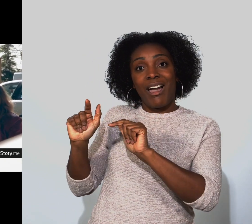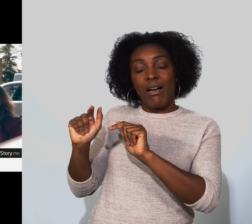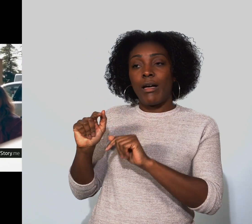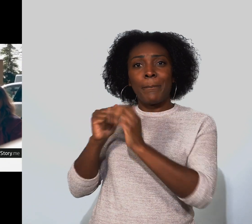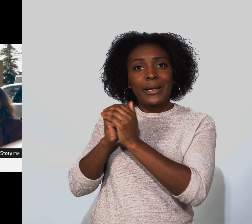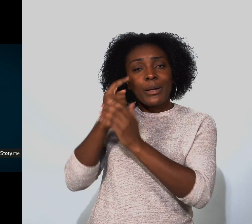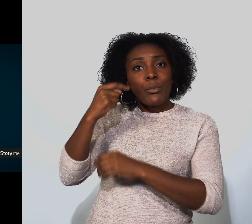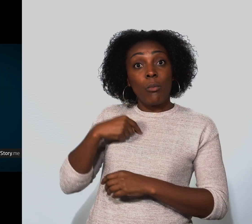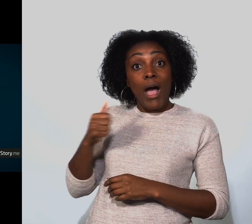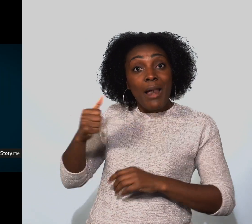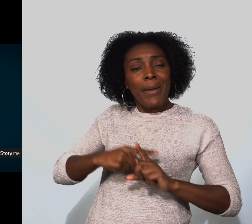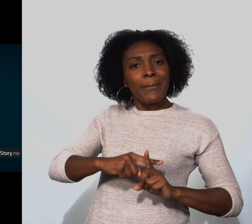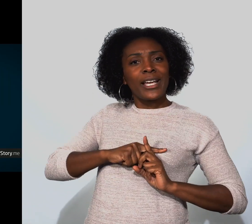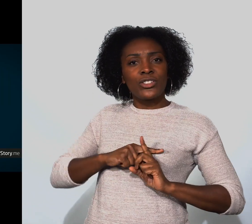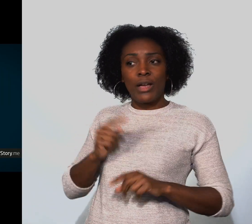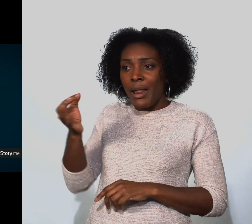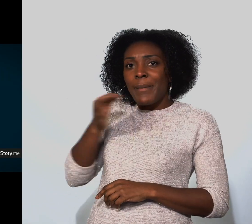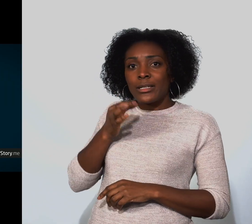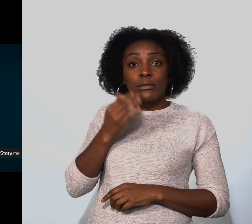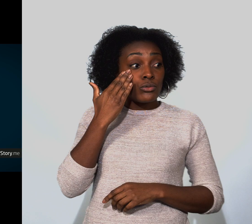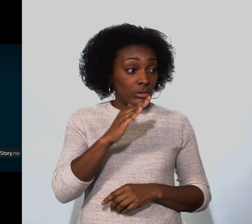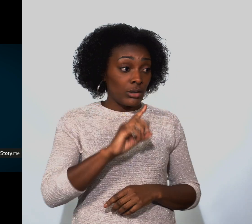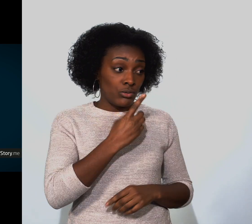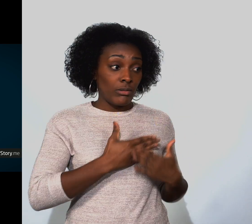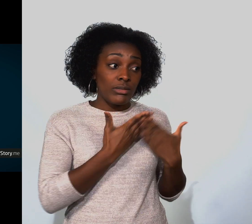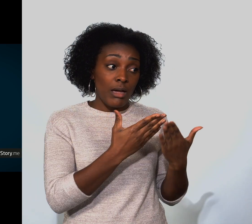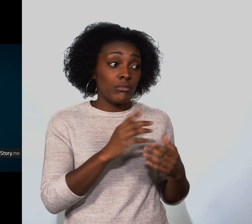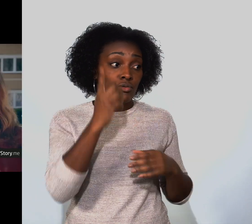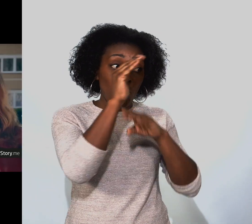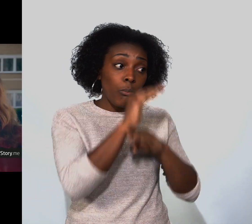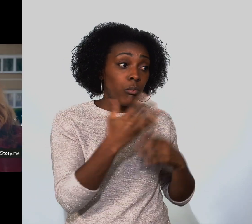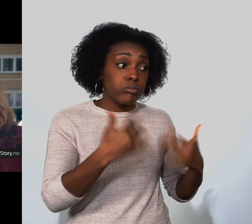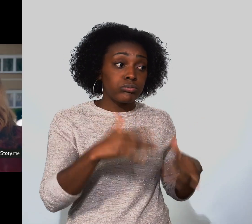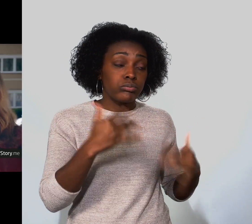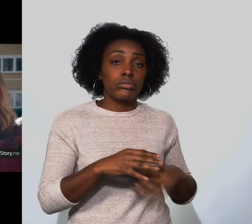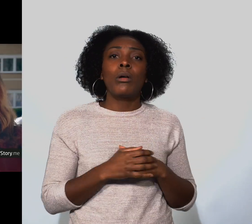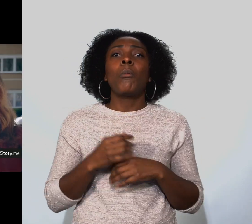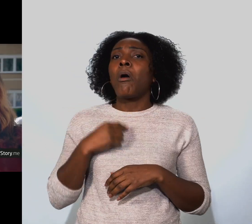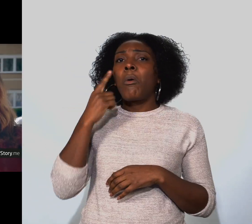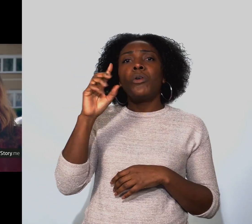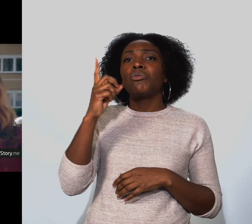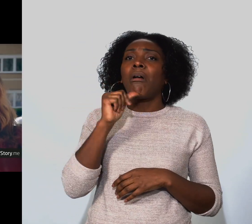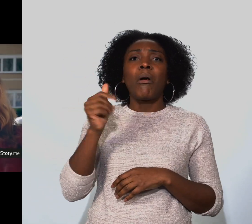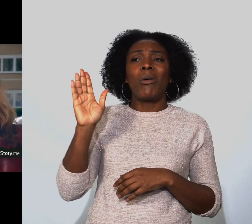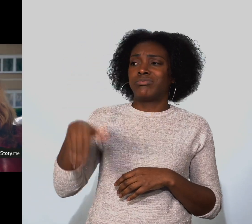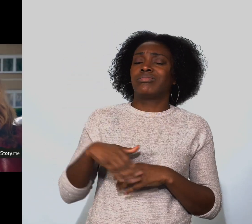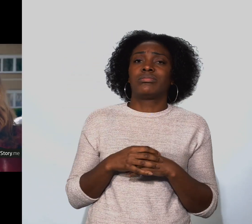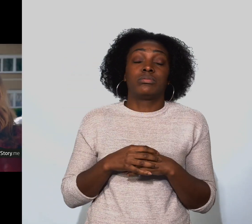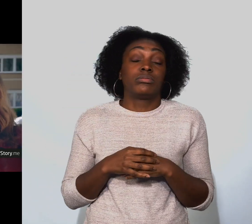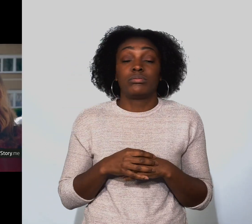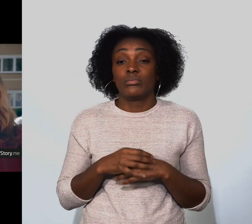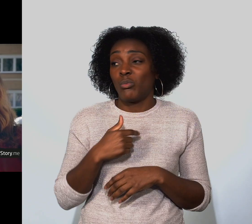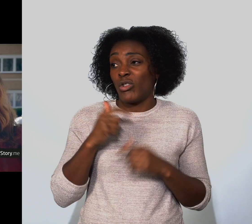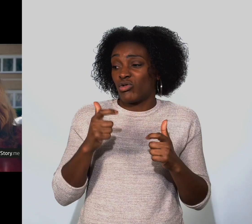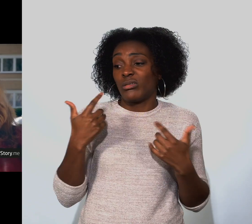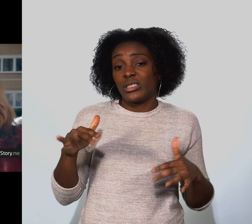chrétienne, et qui m'a dit, tu sais, mais toi, Dieu t'aime, hein, c'est lui vraiment qui t'a gardé. Mais bon, moi, je croyais pas en Dieu, donc je pensais